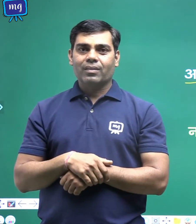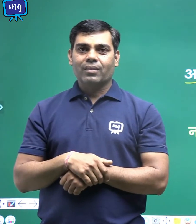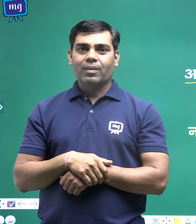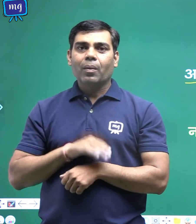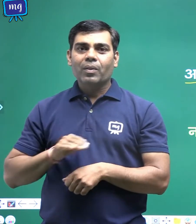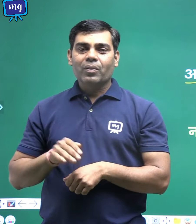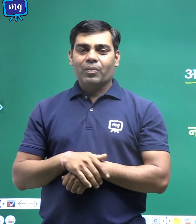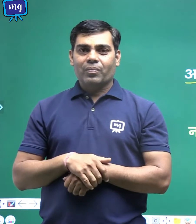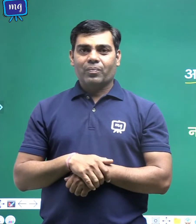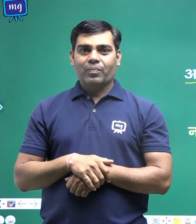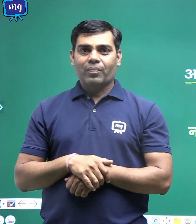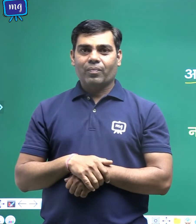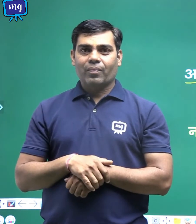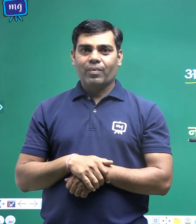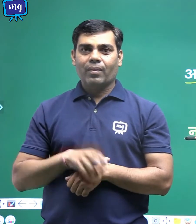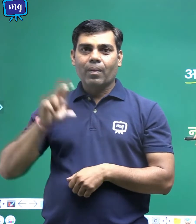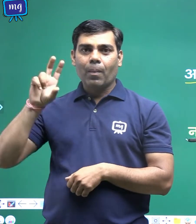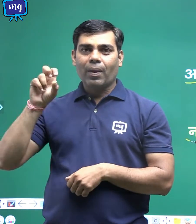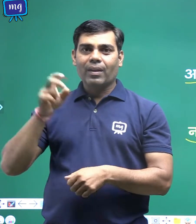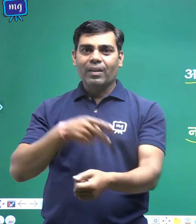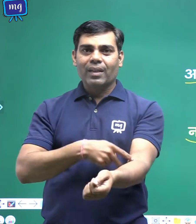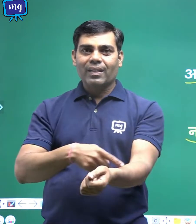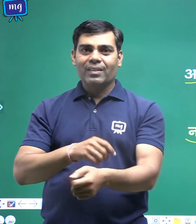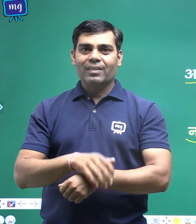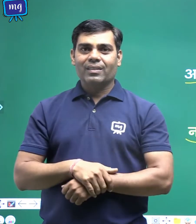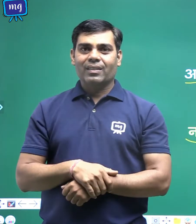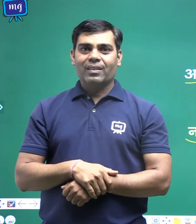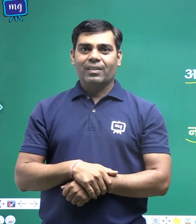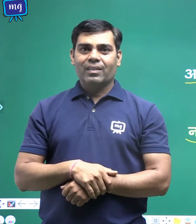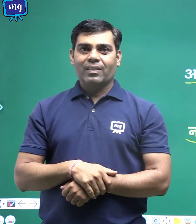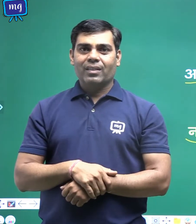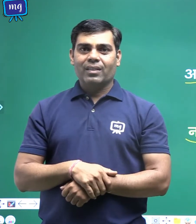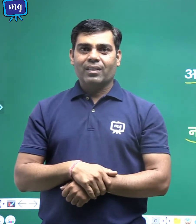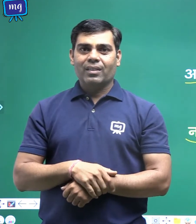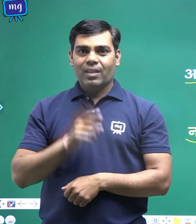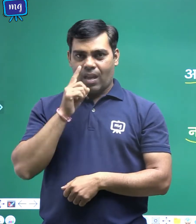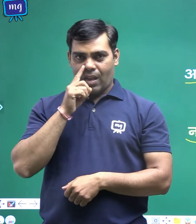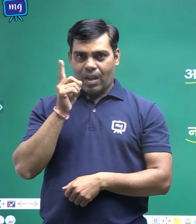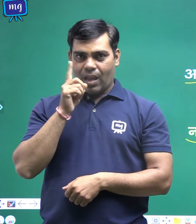बच्चों, पाठ का नाम है नारी शक्ति का प्रतीक।